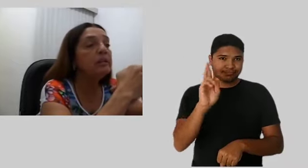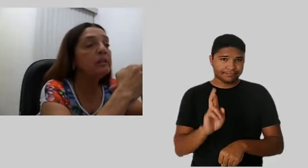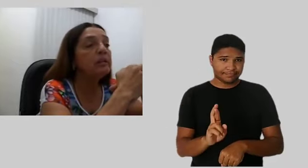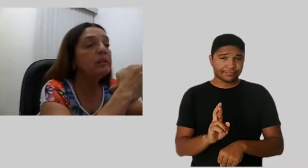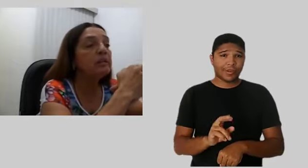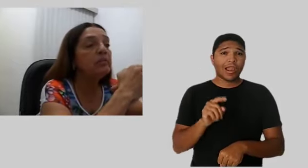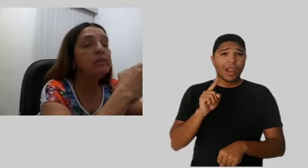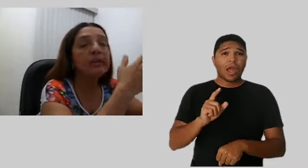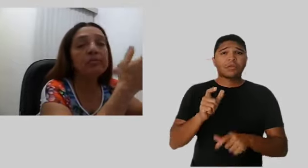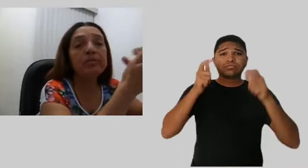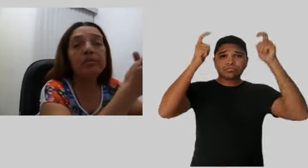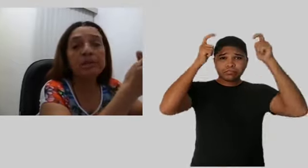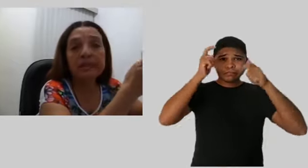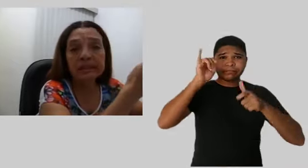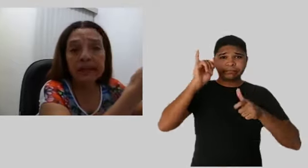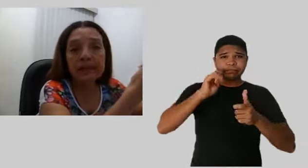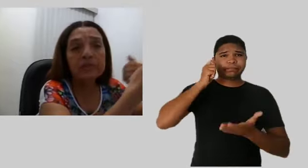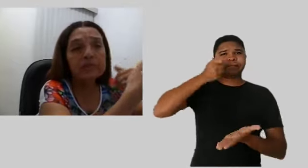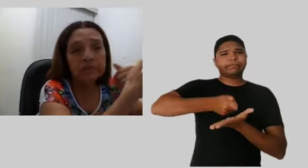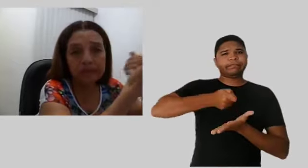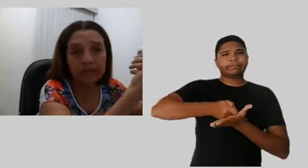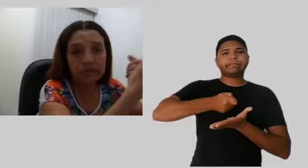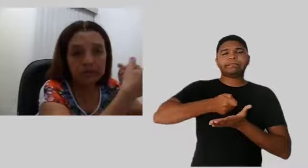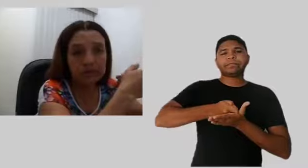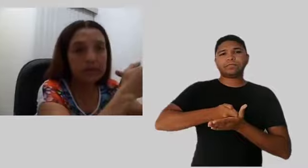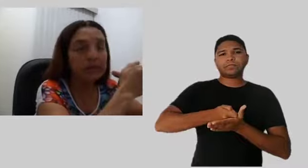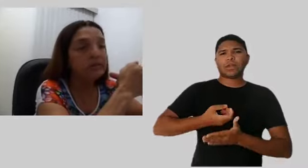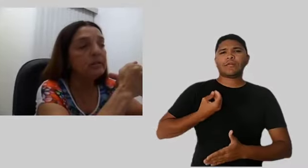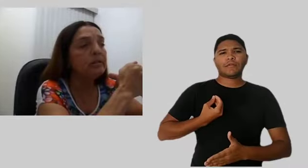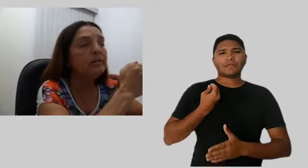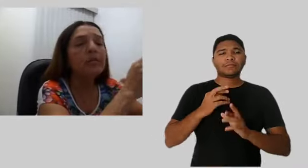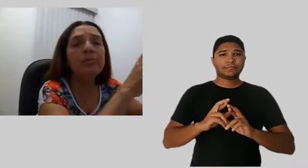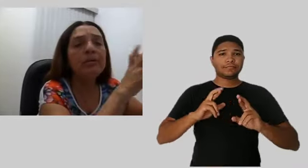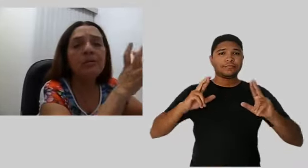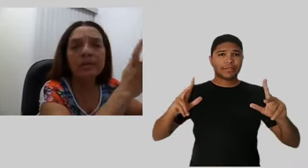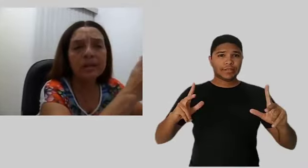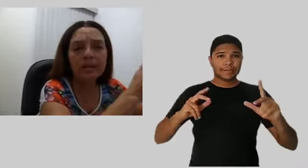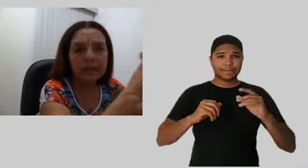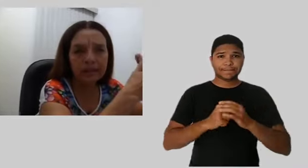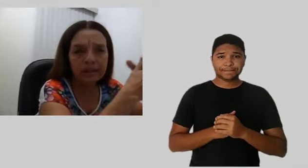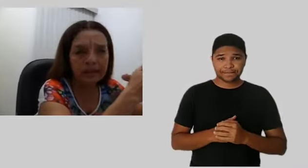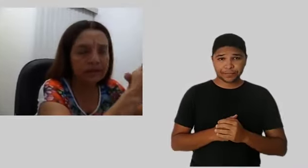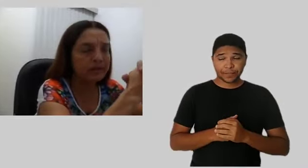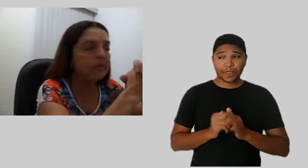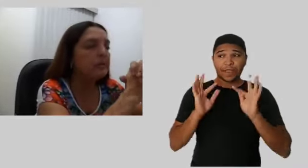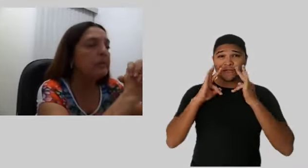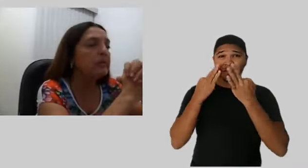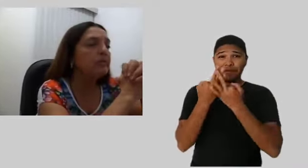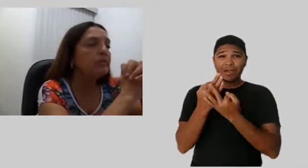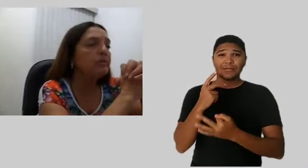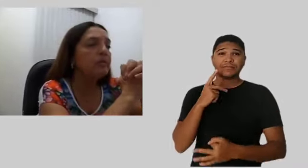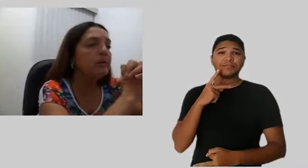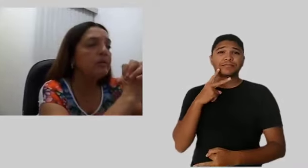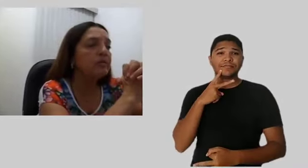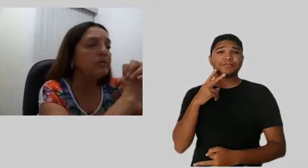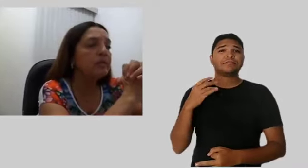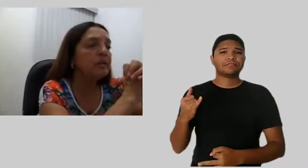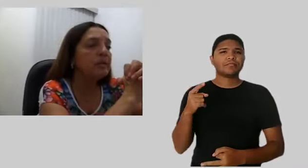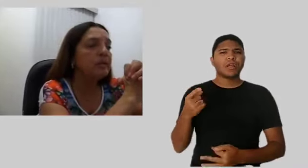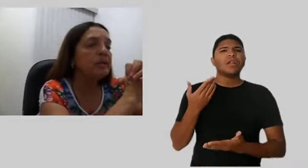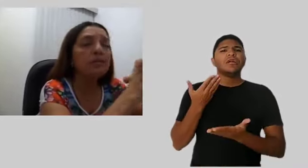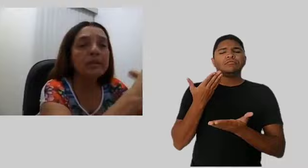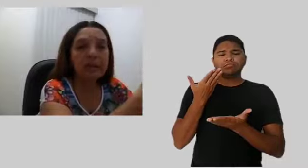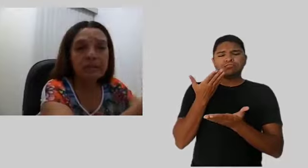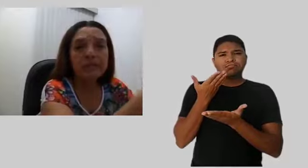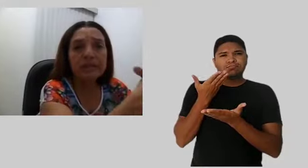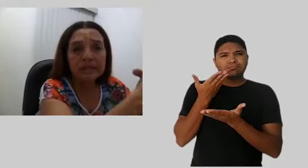país dominado pelos czares ou os imperadores, né? Então é uma outra realidade. Sua família era uma